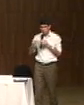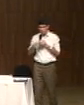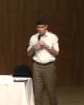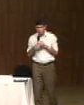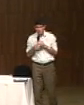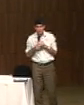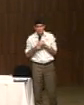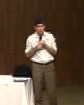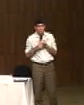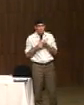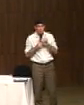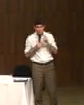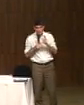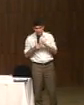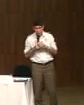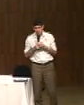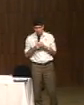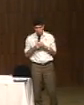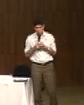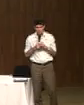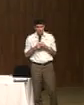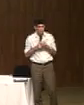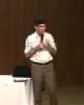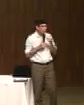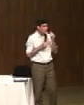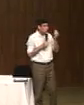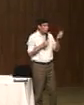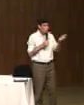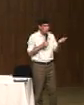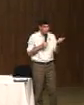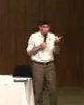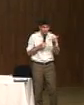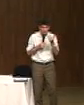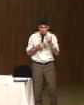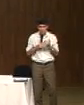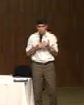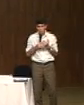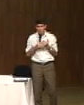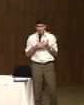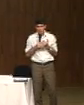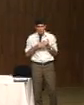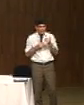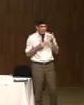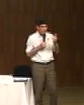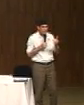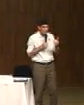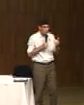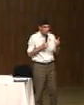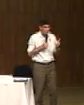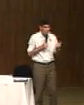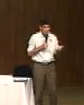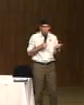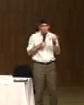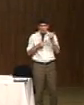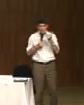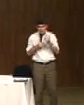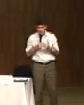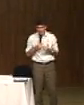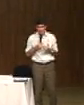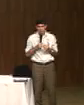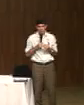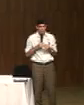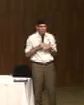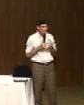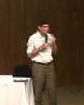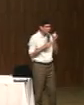nossos estudantes hoje é de 0,2 salários mínimos. Nós trouxemos para dentro da escola a camada da população que não conseguia